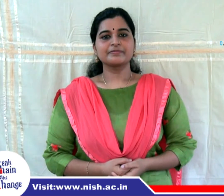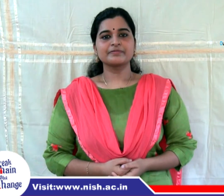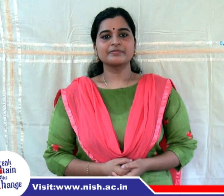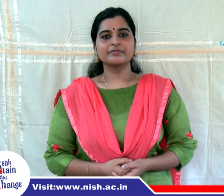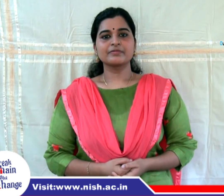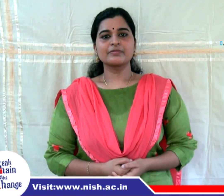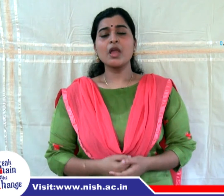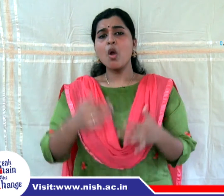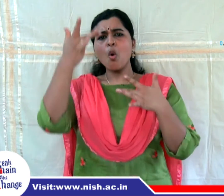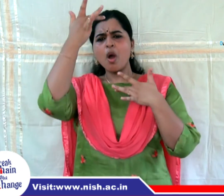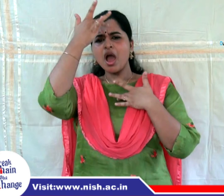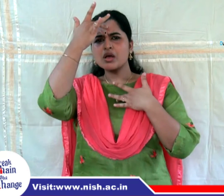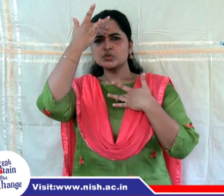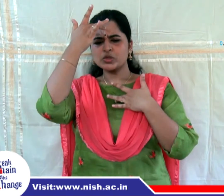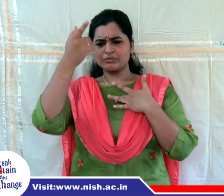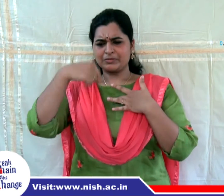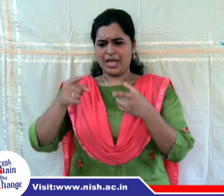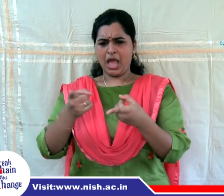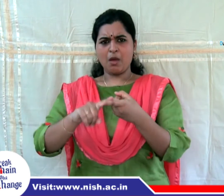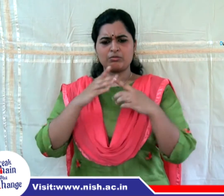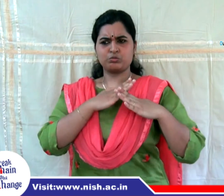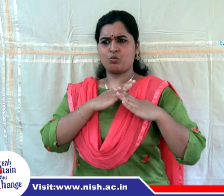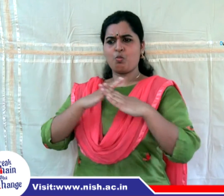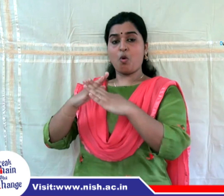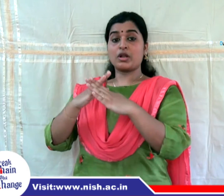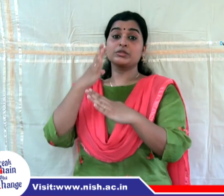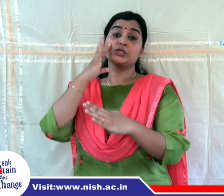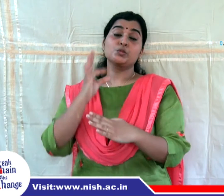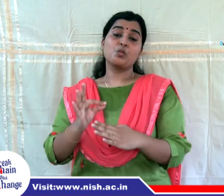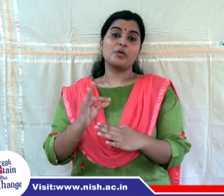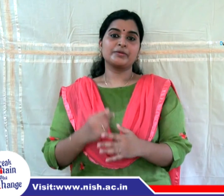രോഗം വരാതെ തടയുക എന്നതാണ് പരമപ്രധാനമായ കാര്യം.